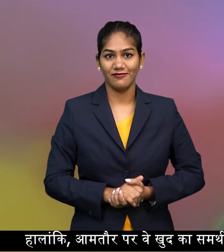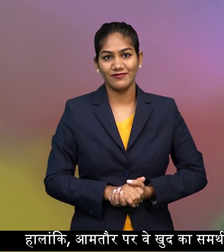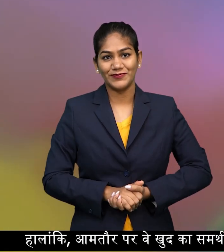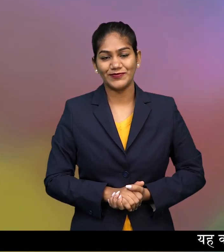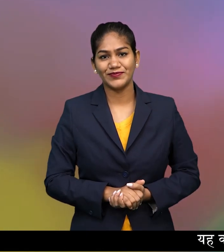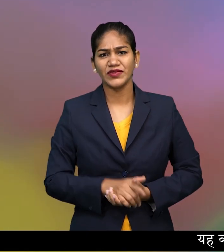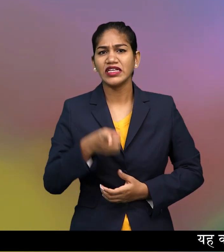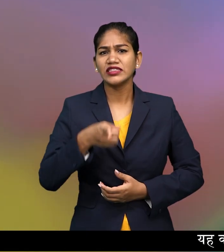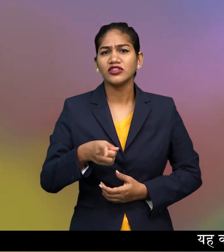यह